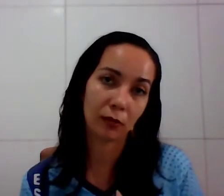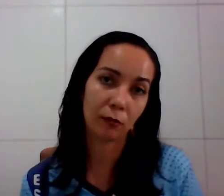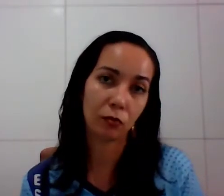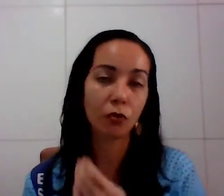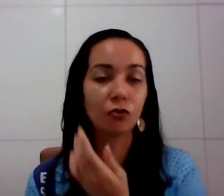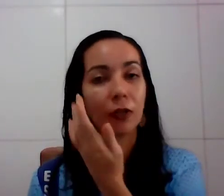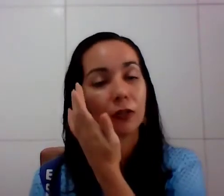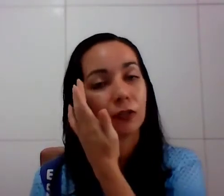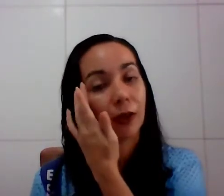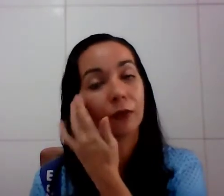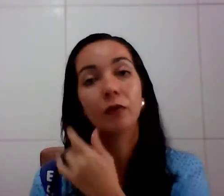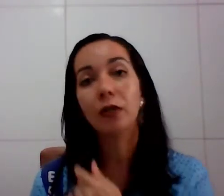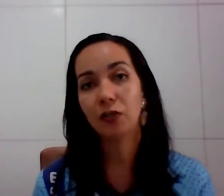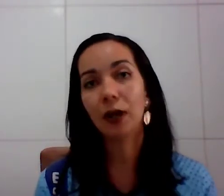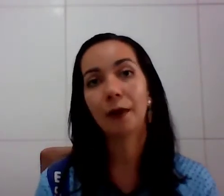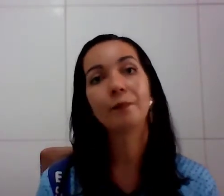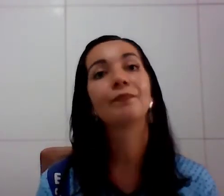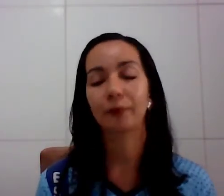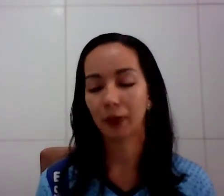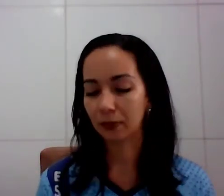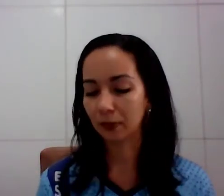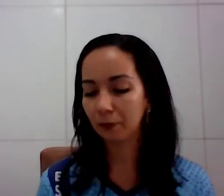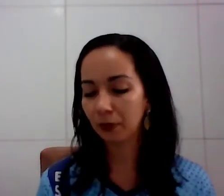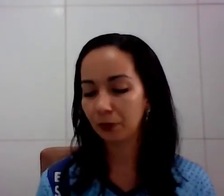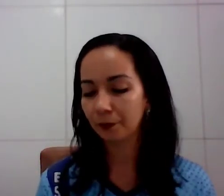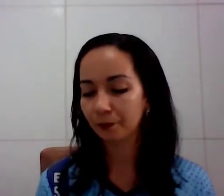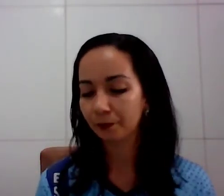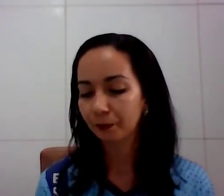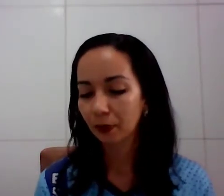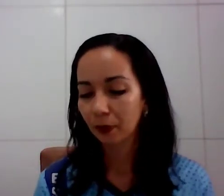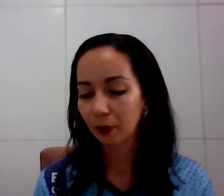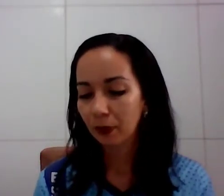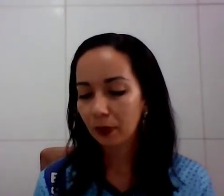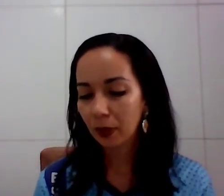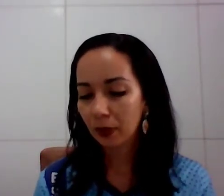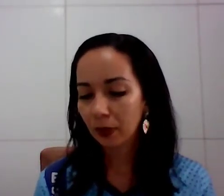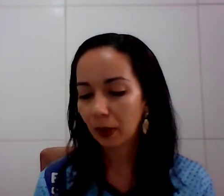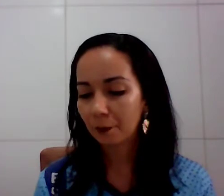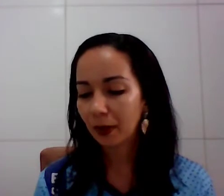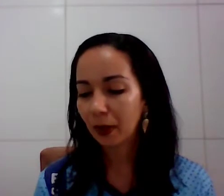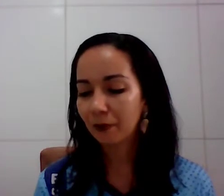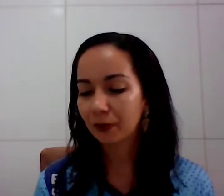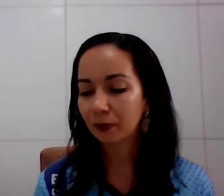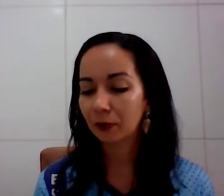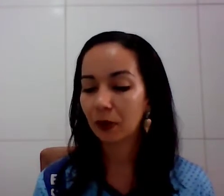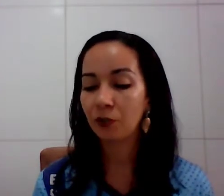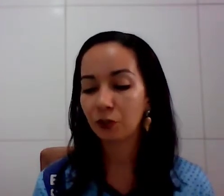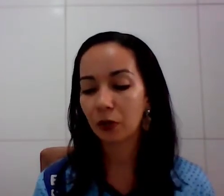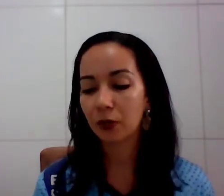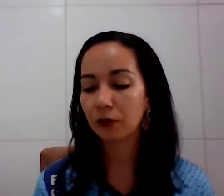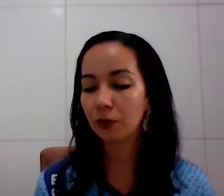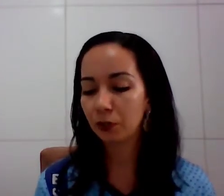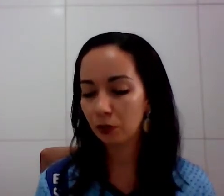conhecemos hoje tiveram origem lá. Exatamente. E aí, a palavra ou história se originou